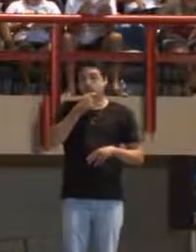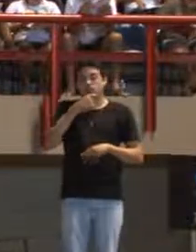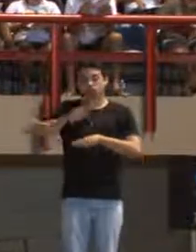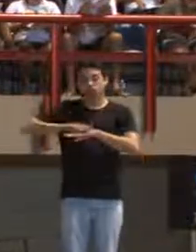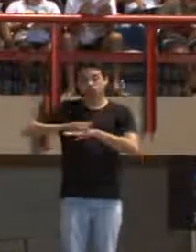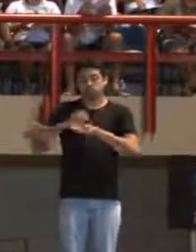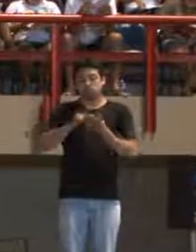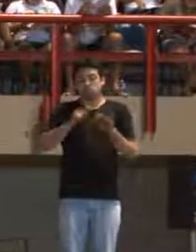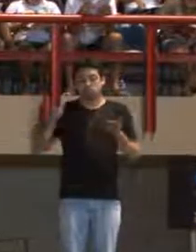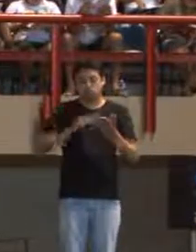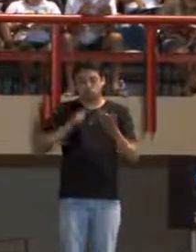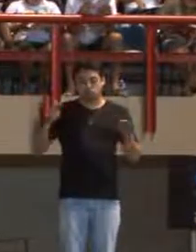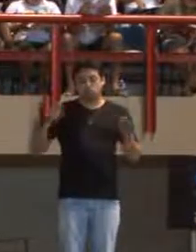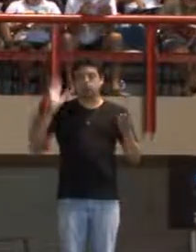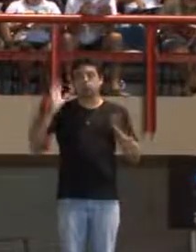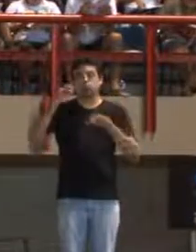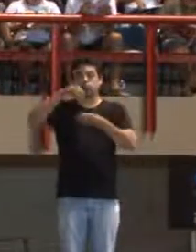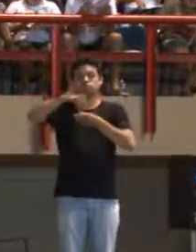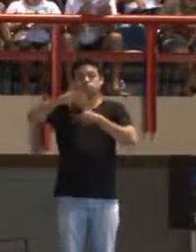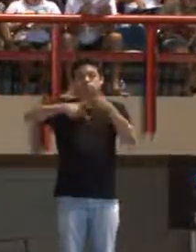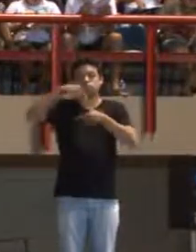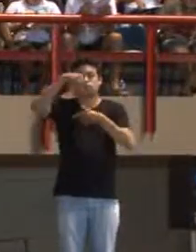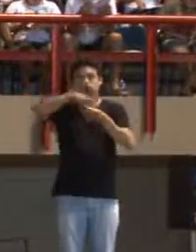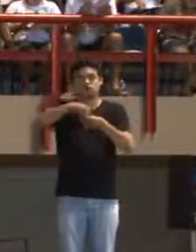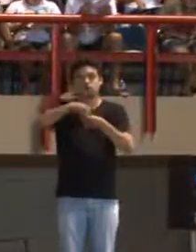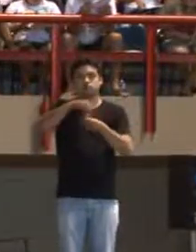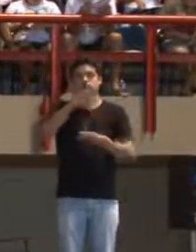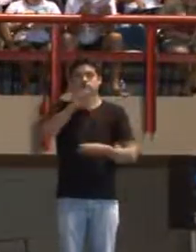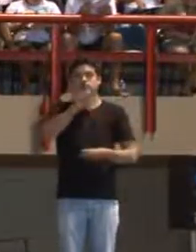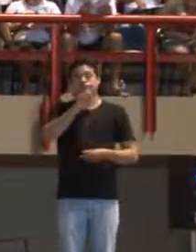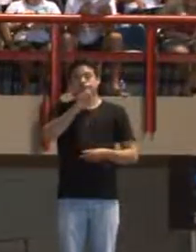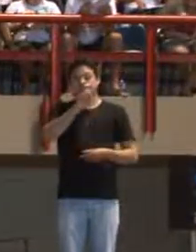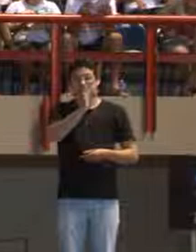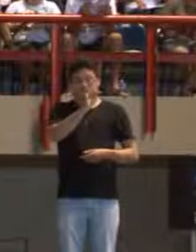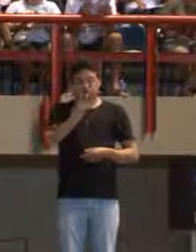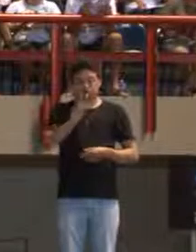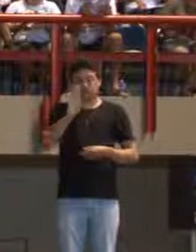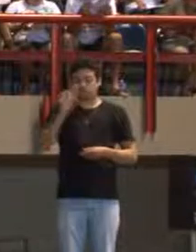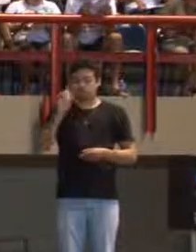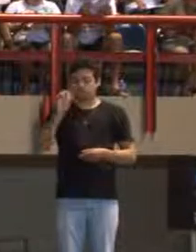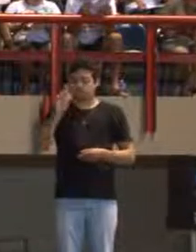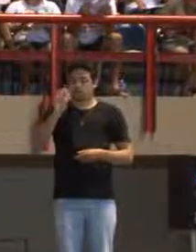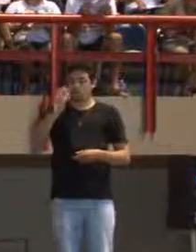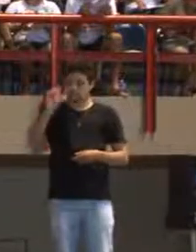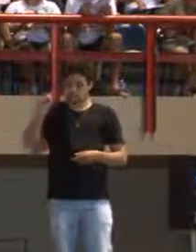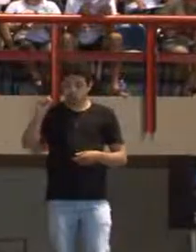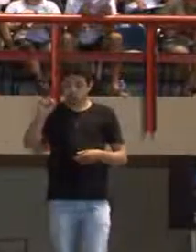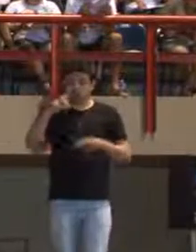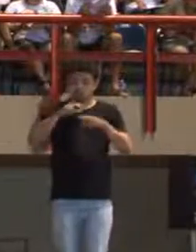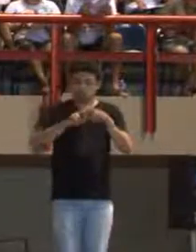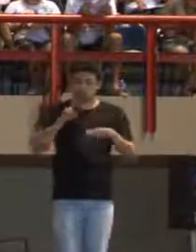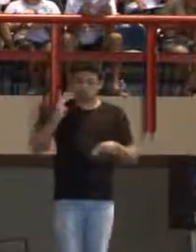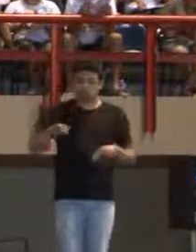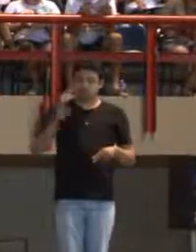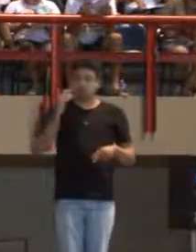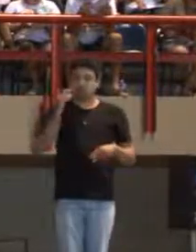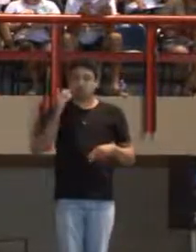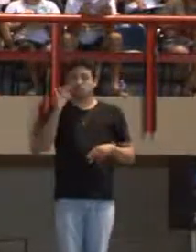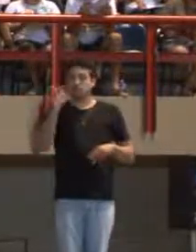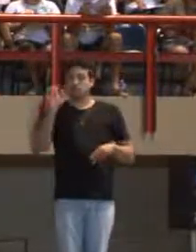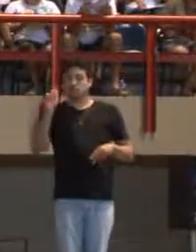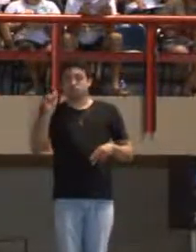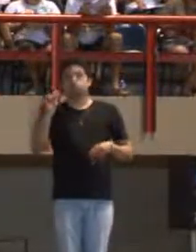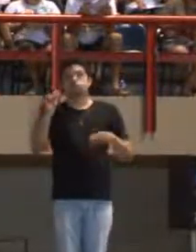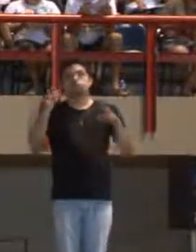é jornalista, inclusive trabalha na TV Bandeirantes, lá no blog dele, tá? Hidrogênio, o combustível do